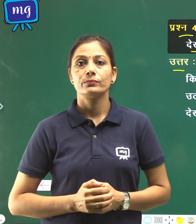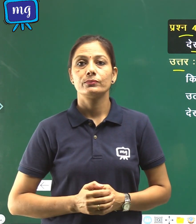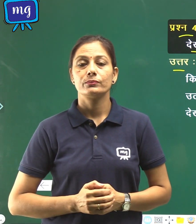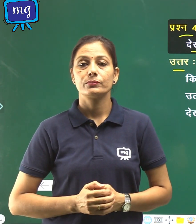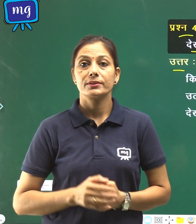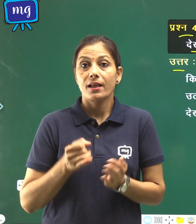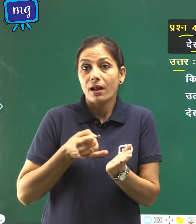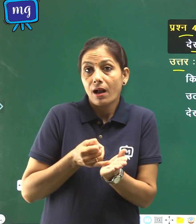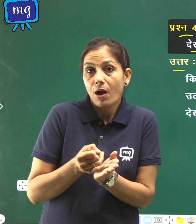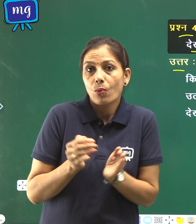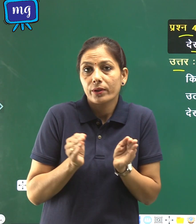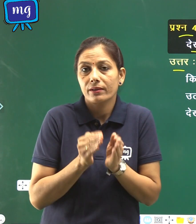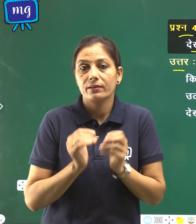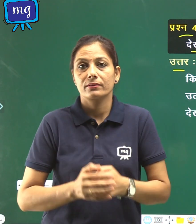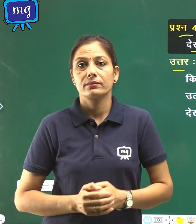गांव की